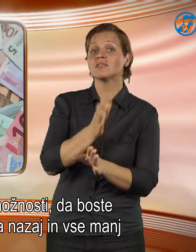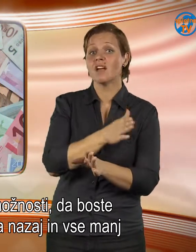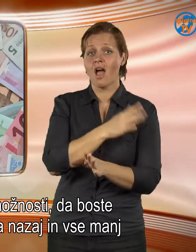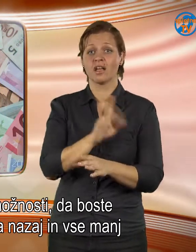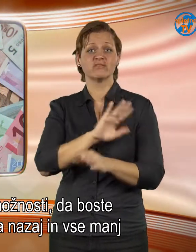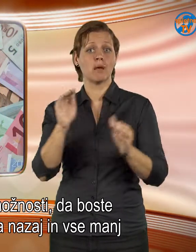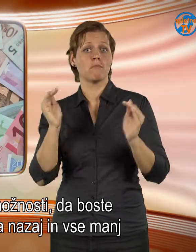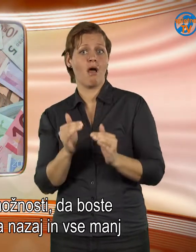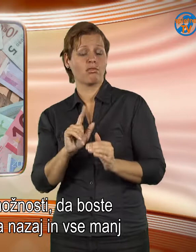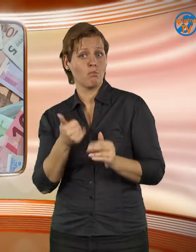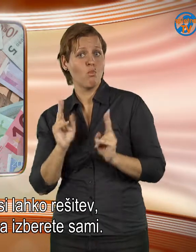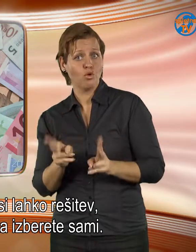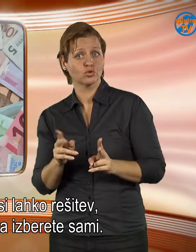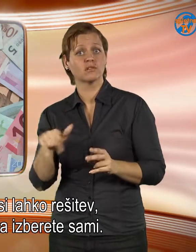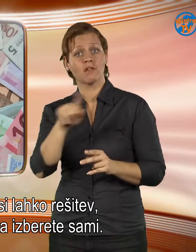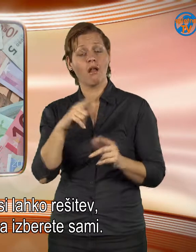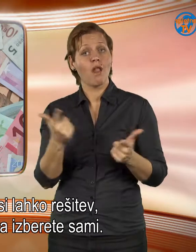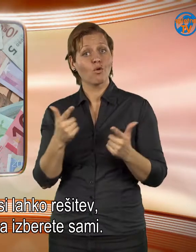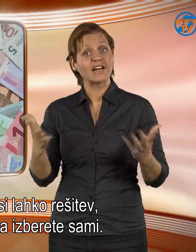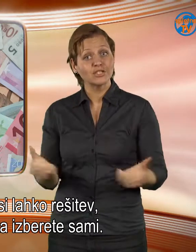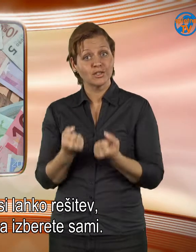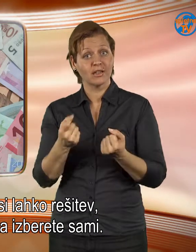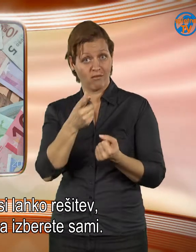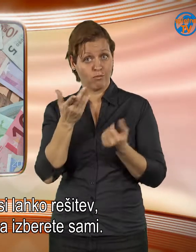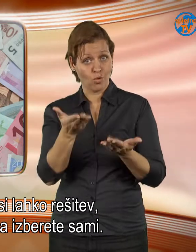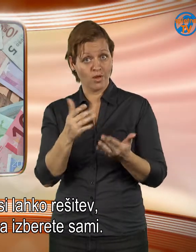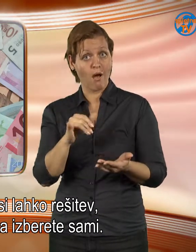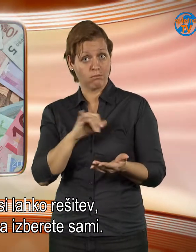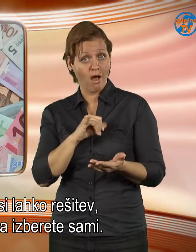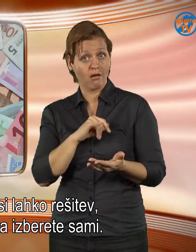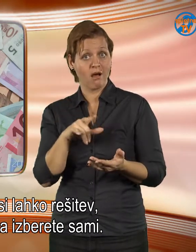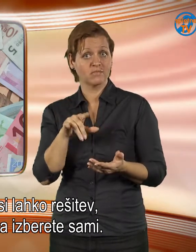je možnosti, da si lahko rešitev, ki jo ponuja banka, izberete sami.